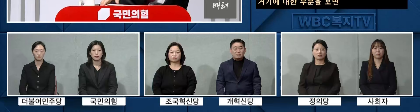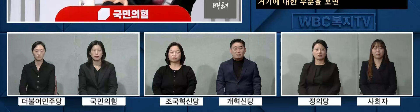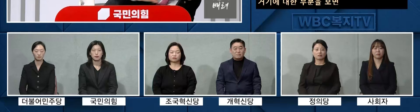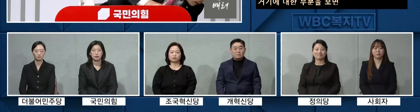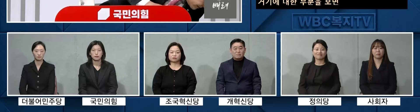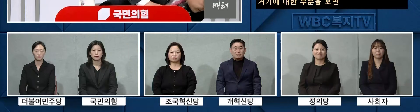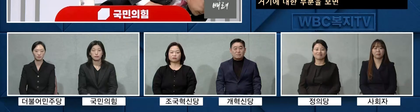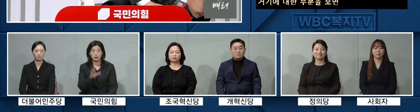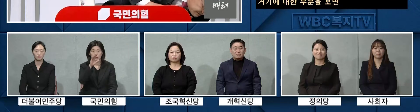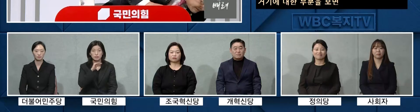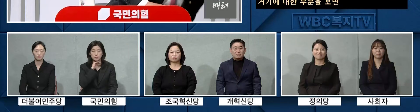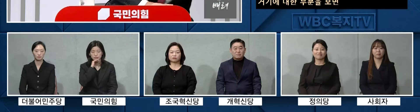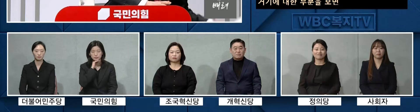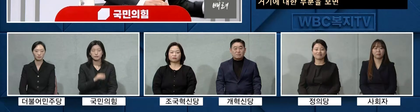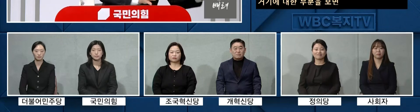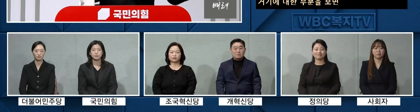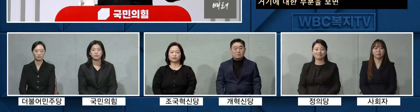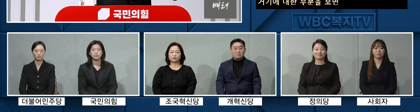이게